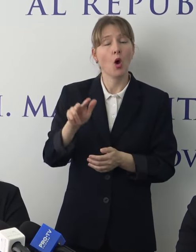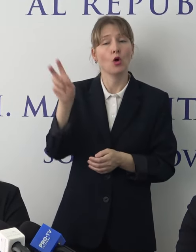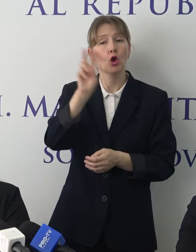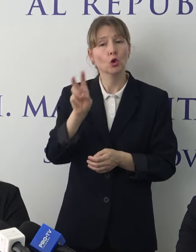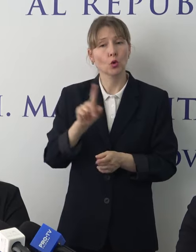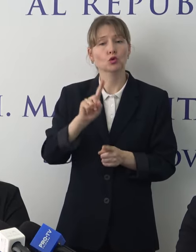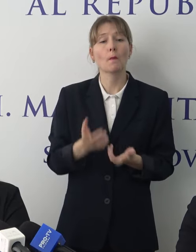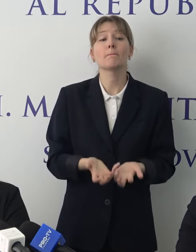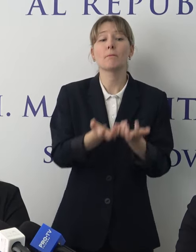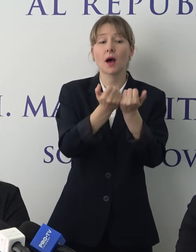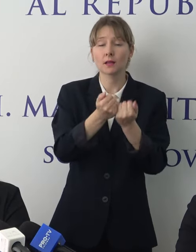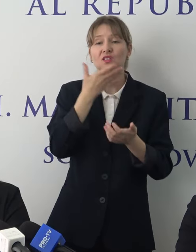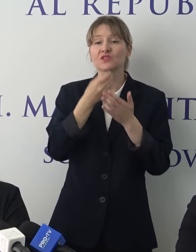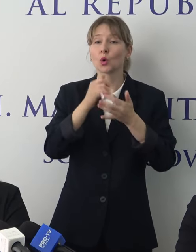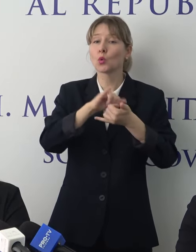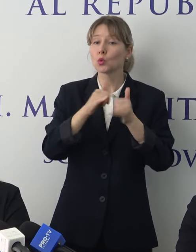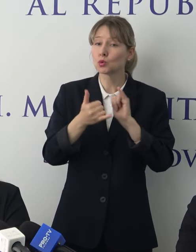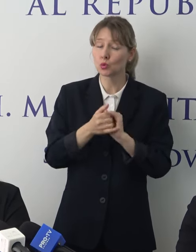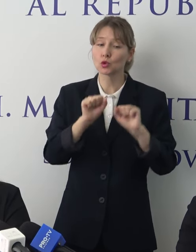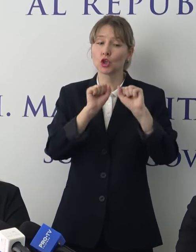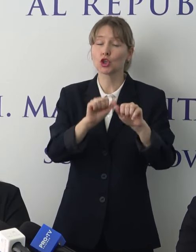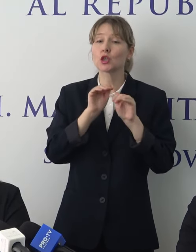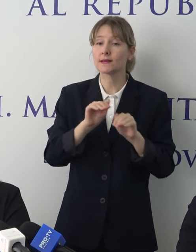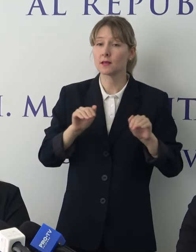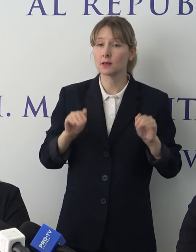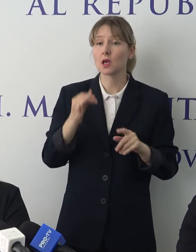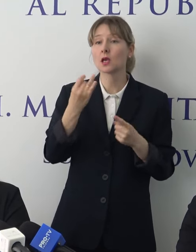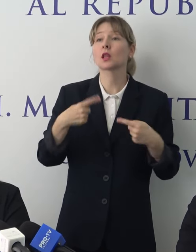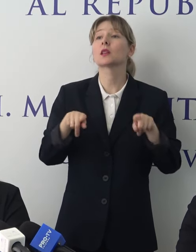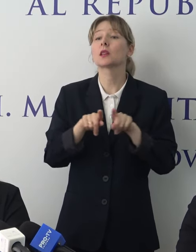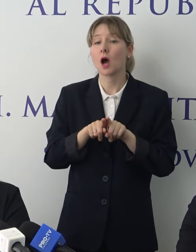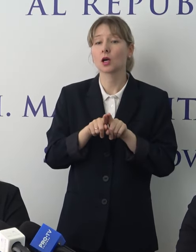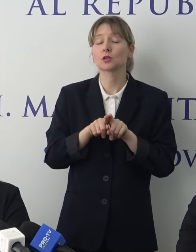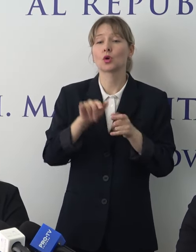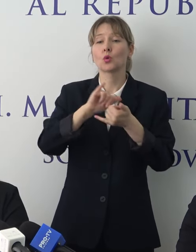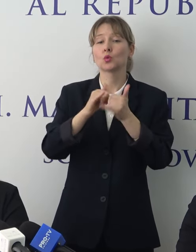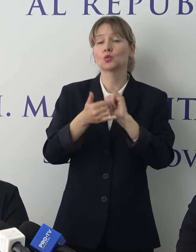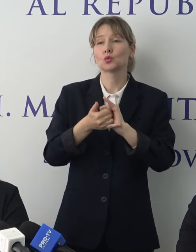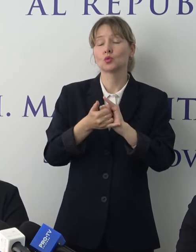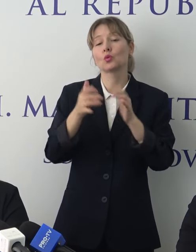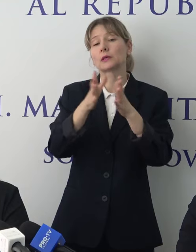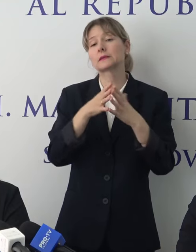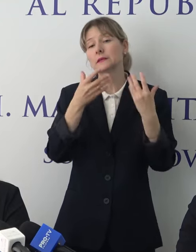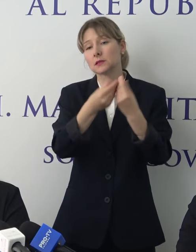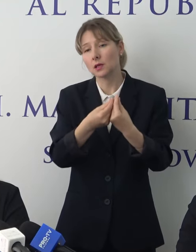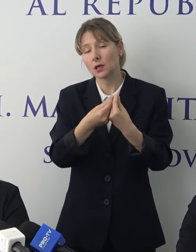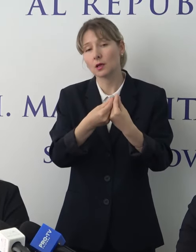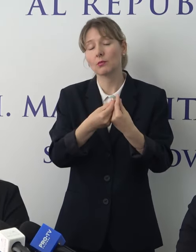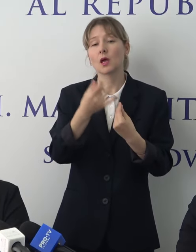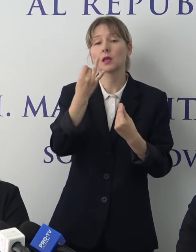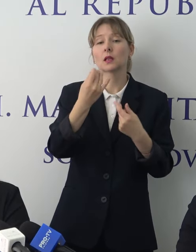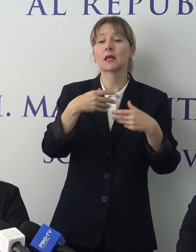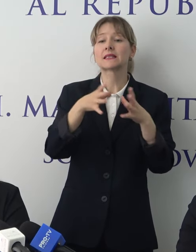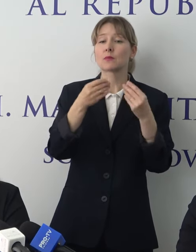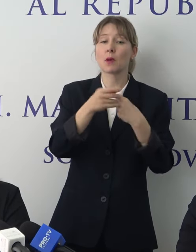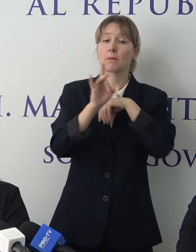susținerea tuturor serviciilor de protecție a copilului, inclusiv în ceea ce privește serviciile de tip familial pentru familiile